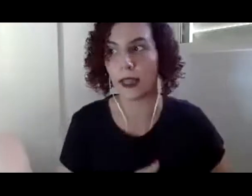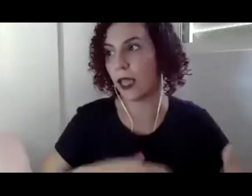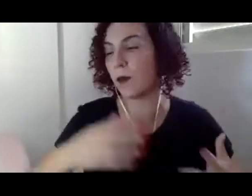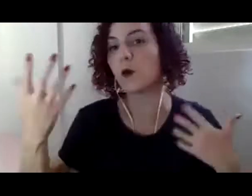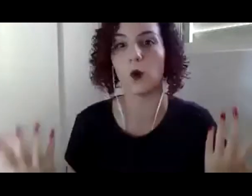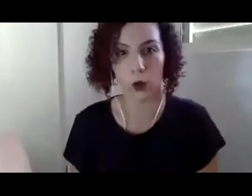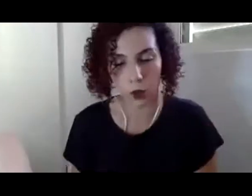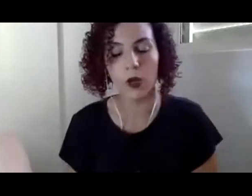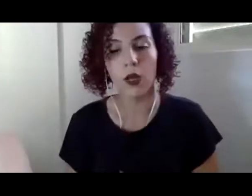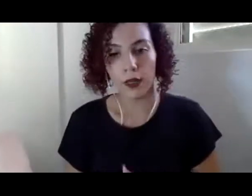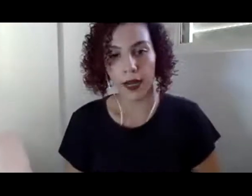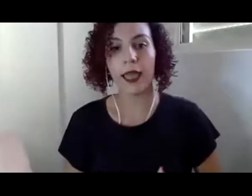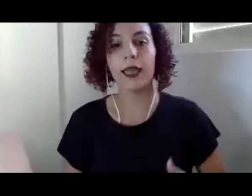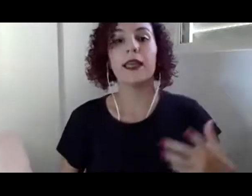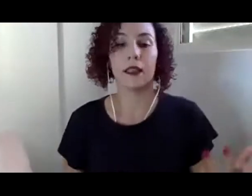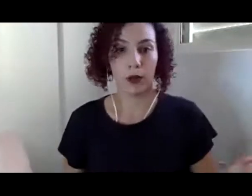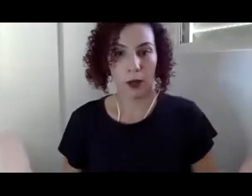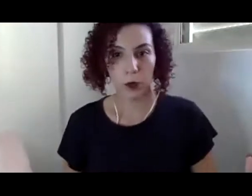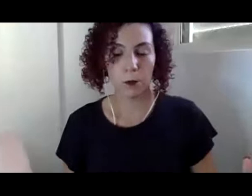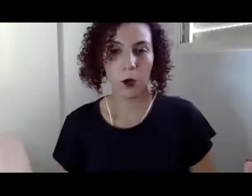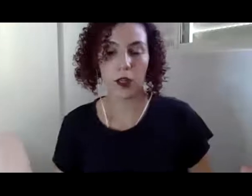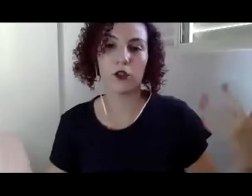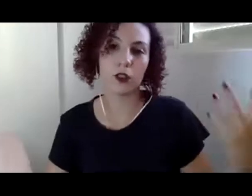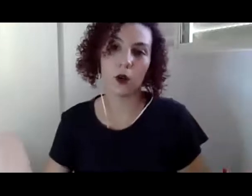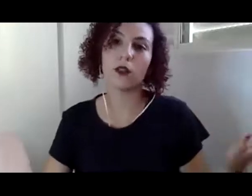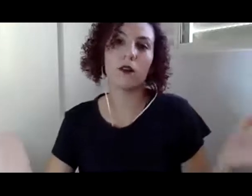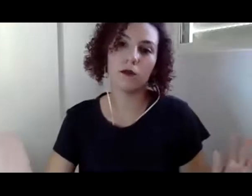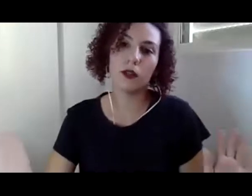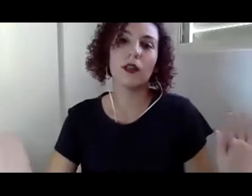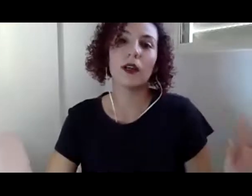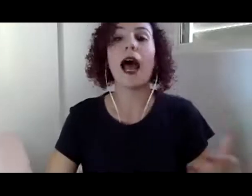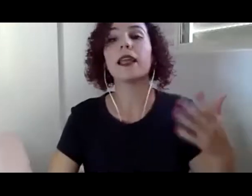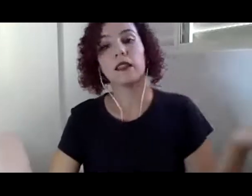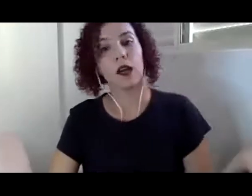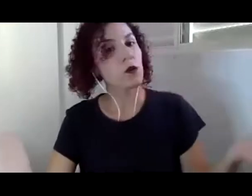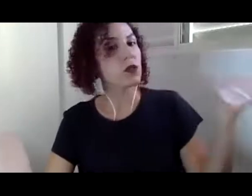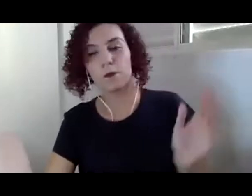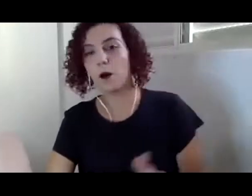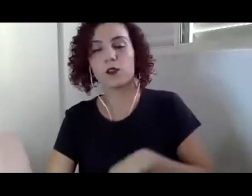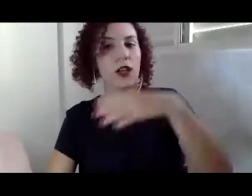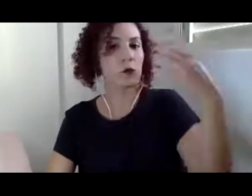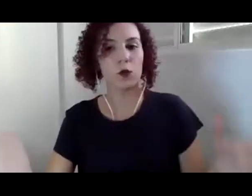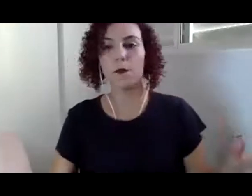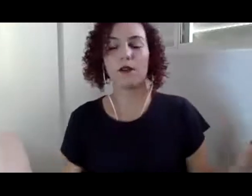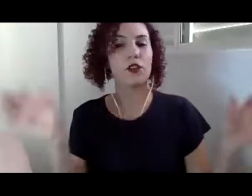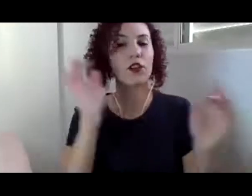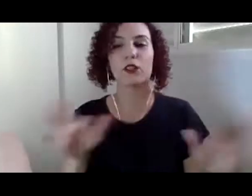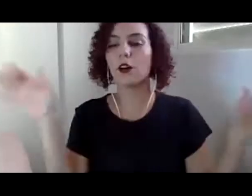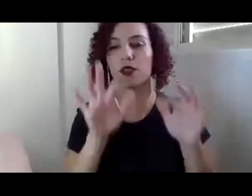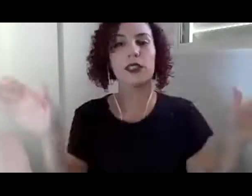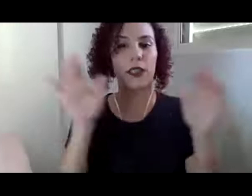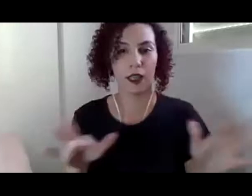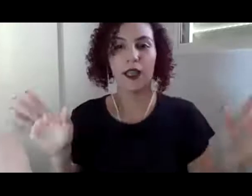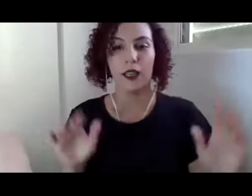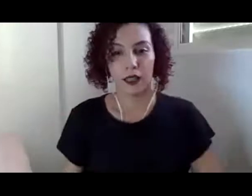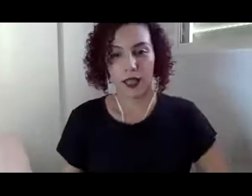específicos, acadêmicos ou não, né? Então, ele é muito importante. É só não... Ah, então eu sei, posso chegar um surdo na minha frente, que é só